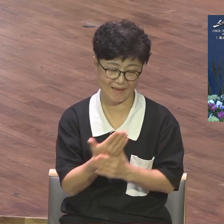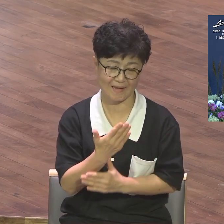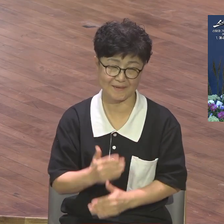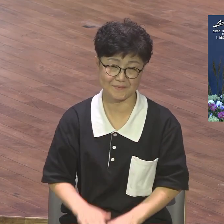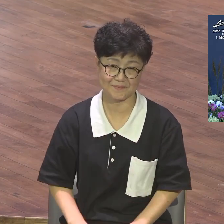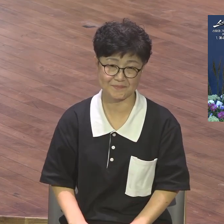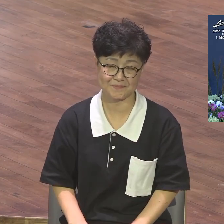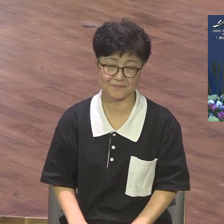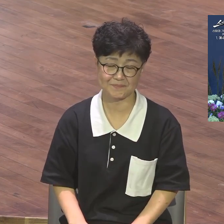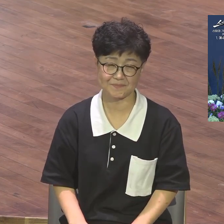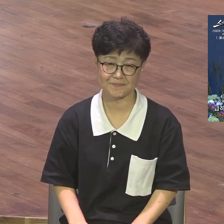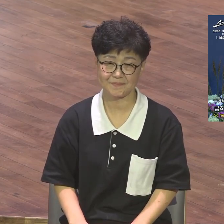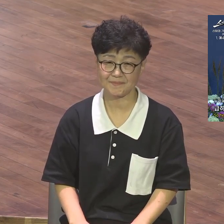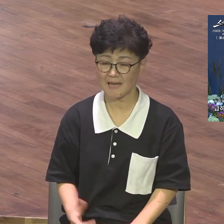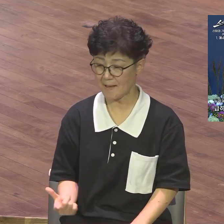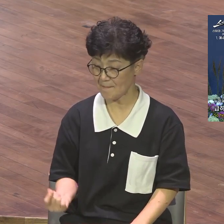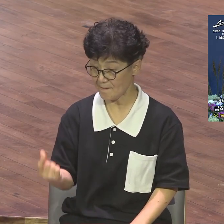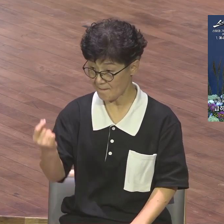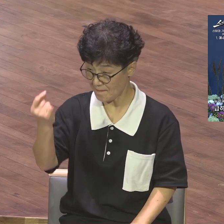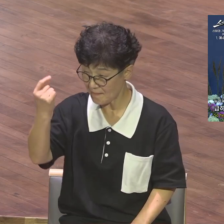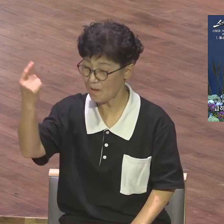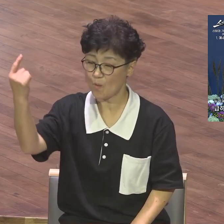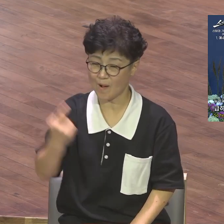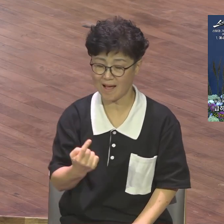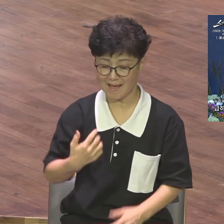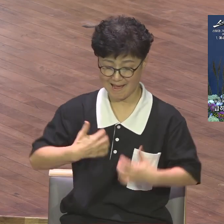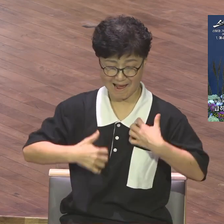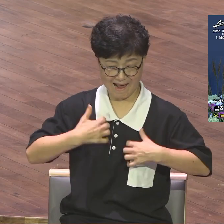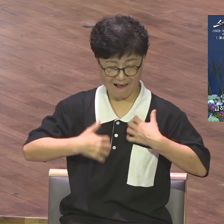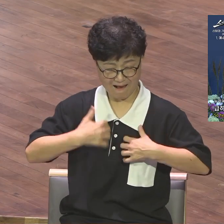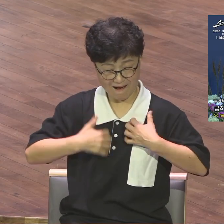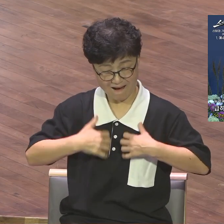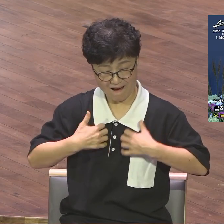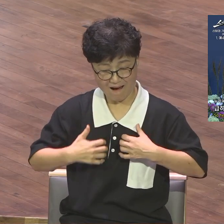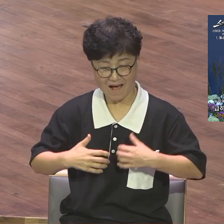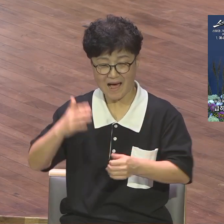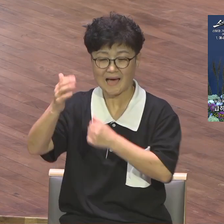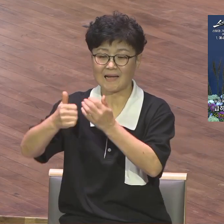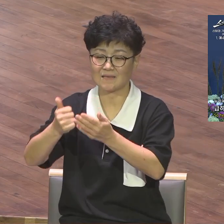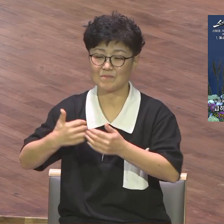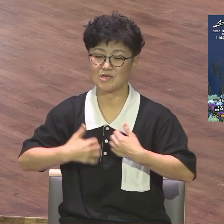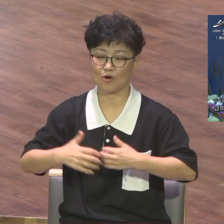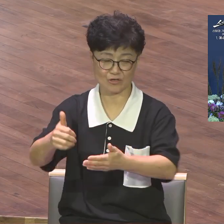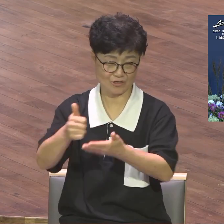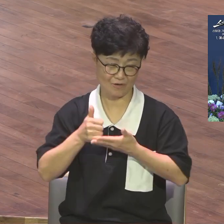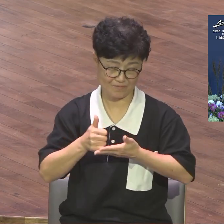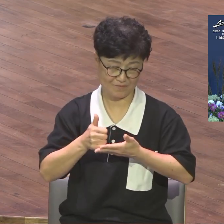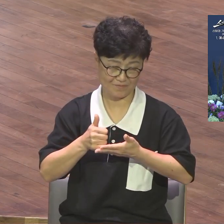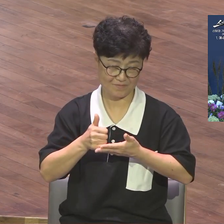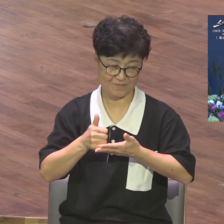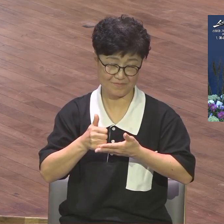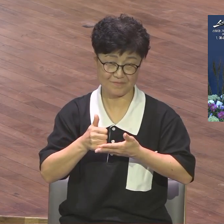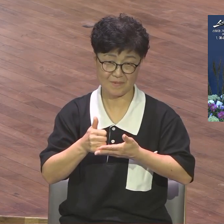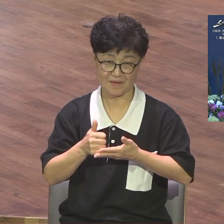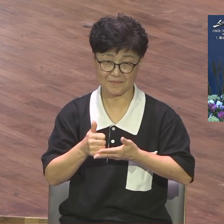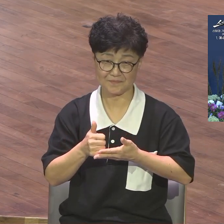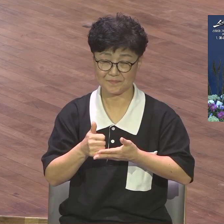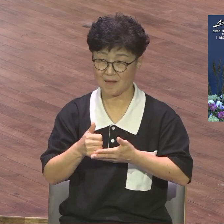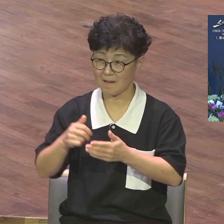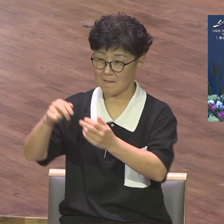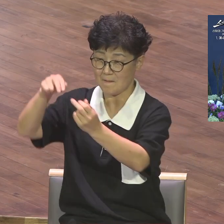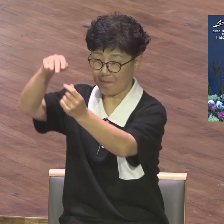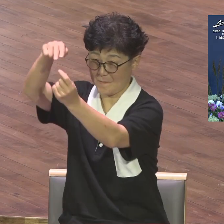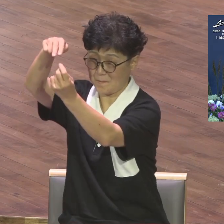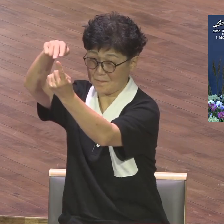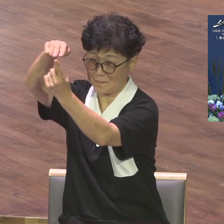본문 6절에 급히 내려와 즐거워하며 영접하거늘 여러분 세 문장으로 형성되어 있습니다. 급히 내려왔습니다.